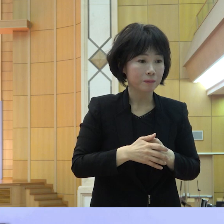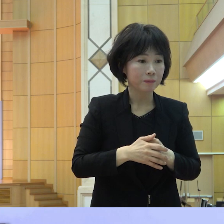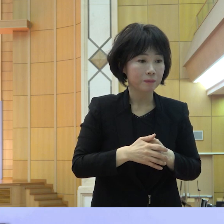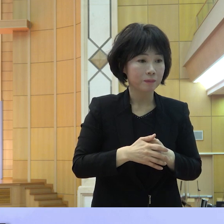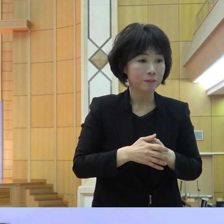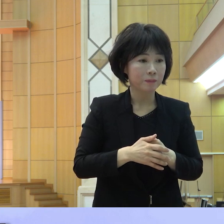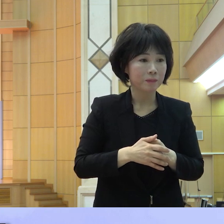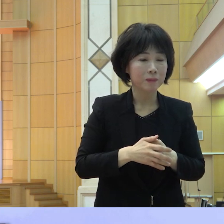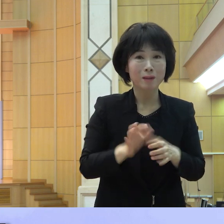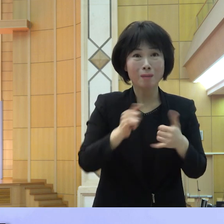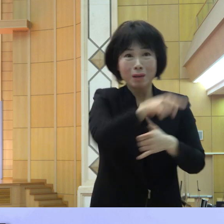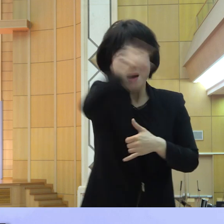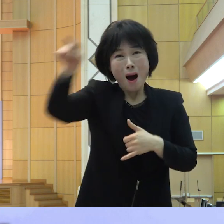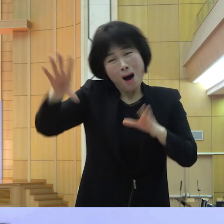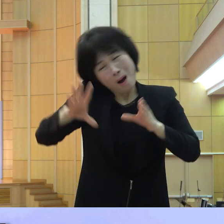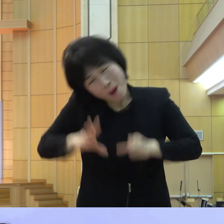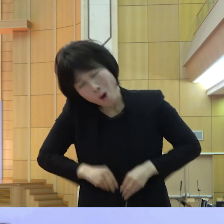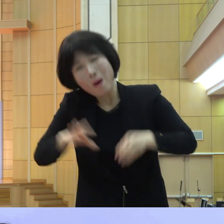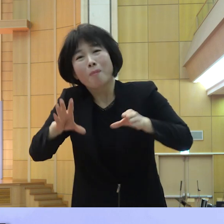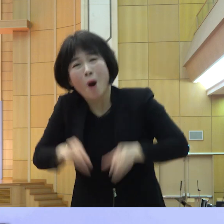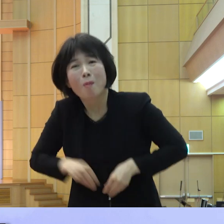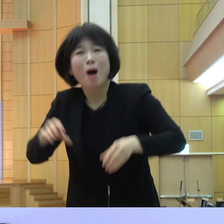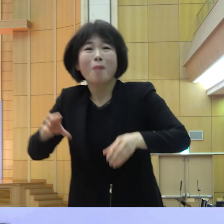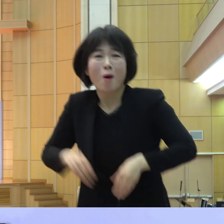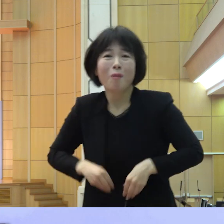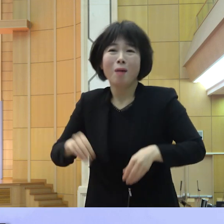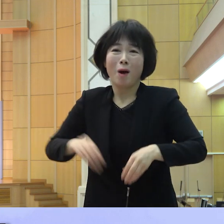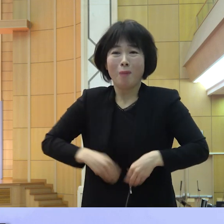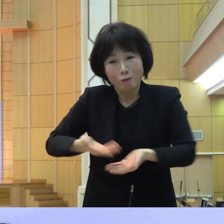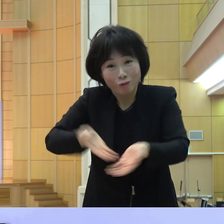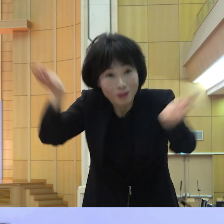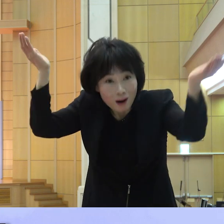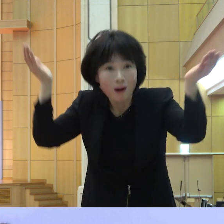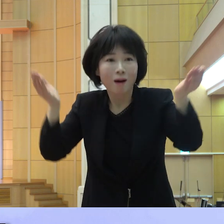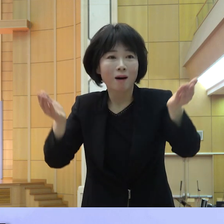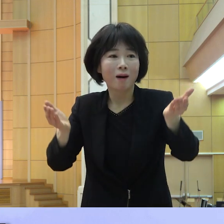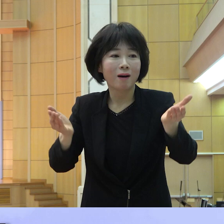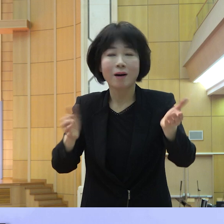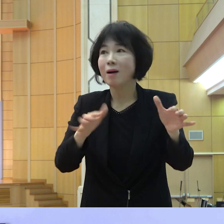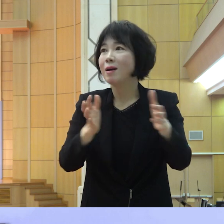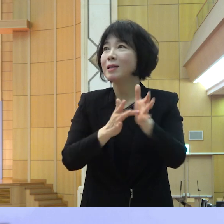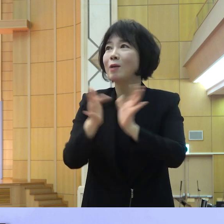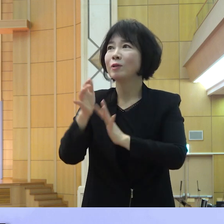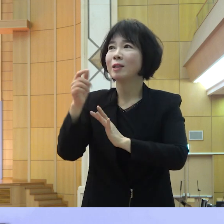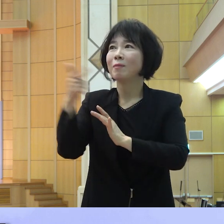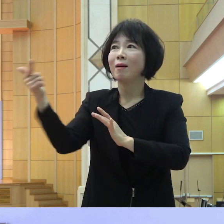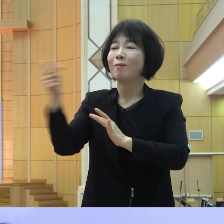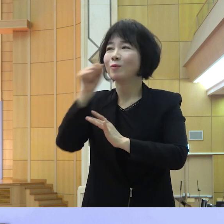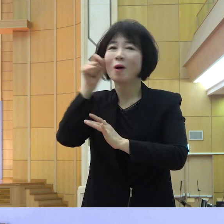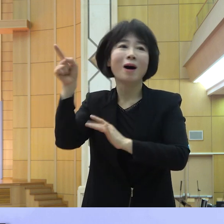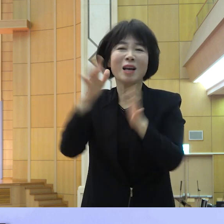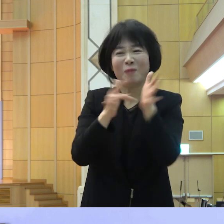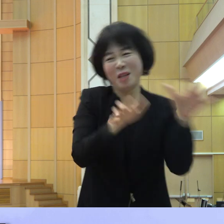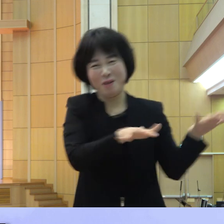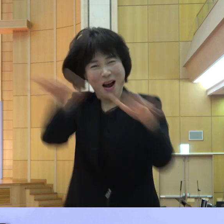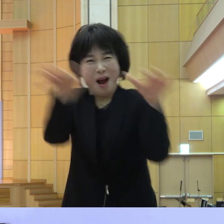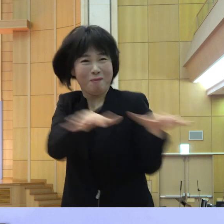이렇게 배고픈 사람들을 먹을 걸 제공하니까 오늘날 보십시오. 병원에 돈 많이